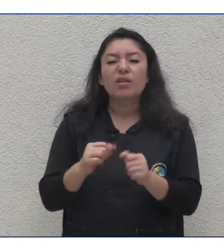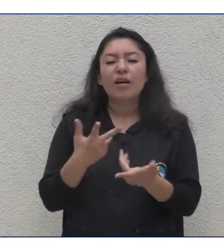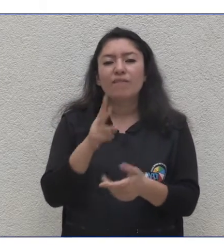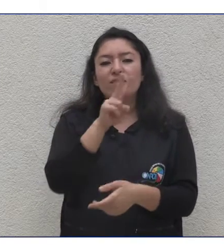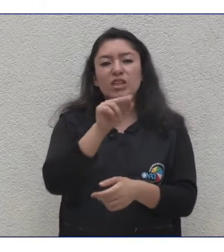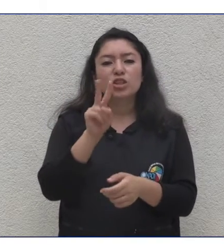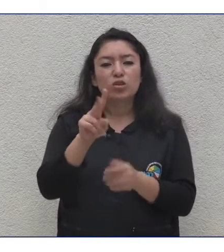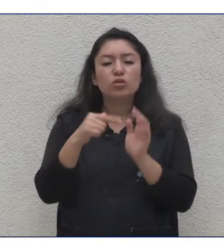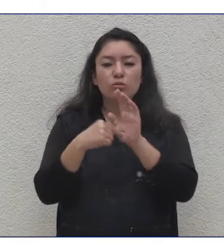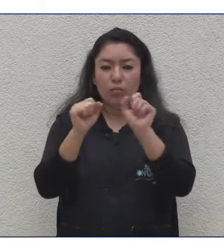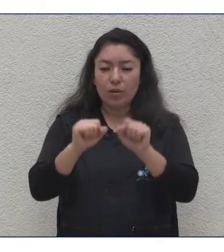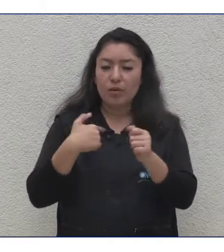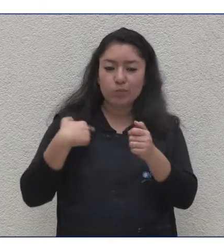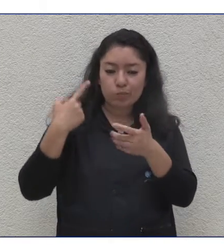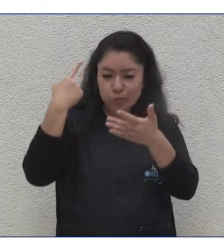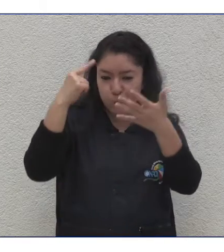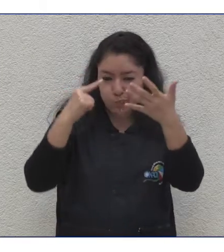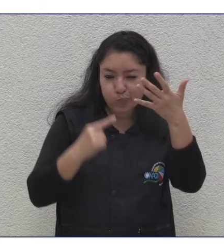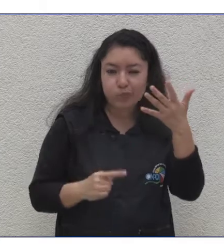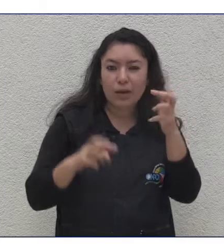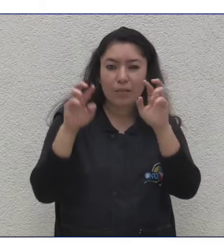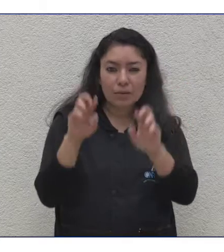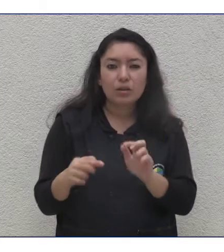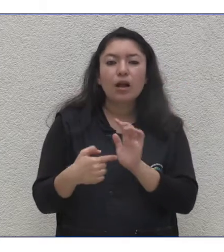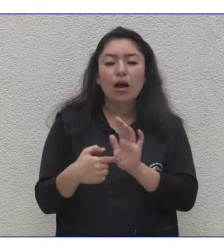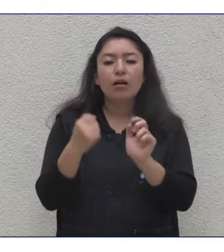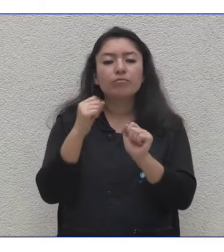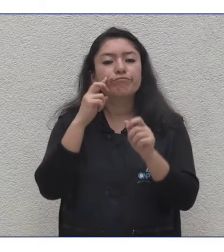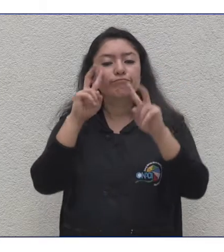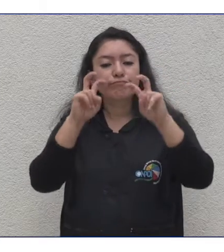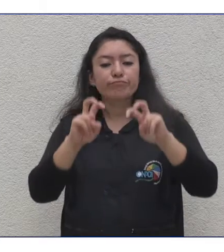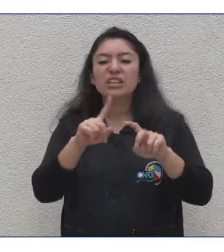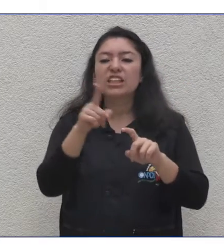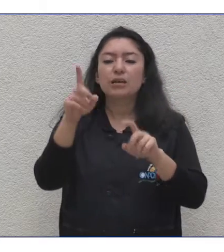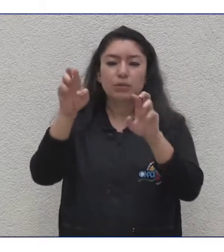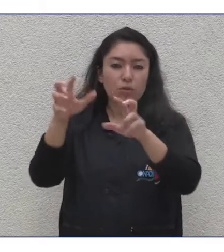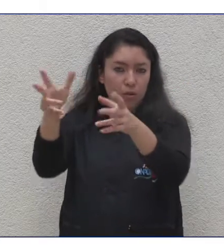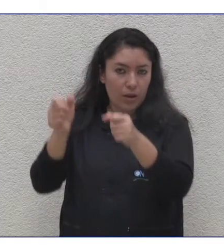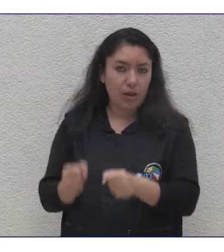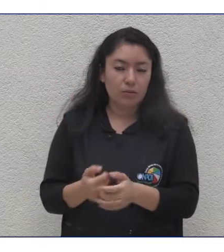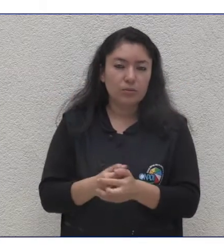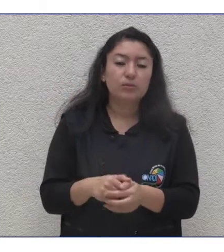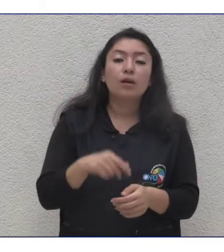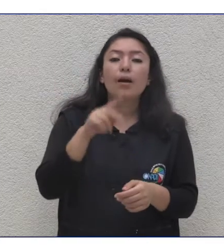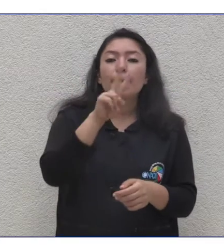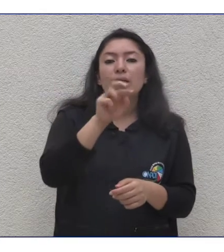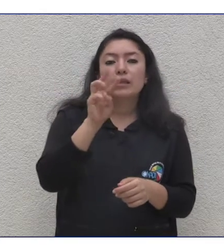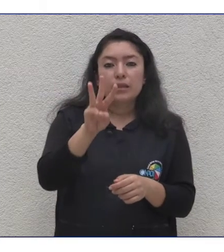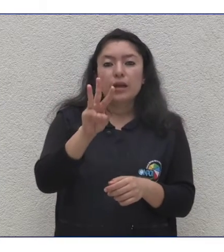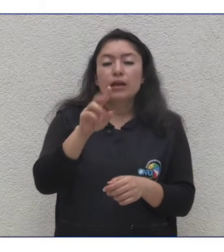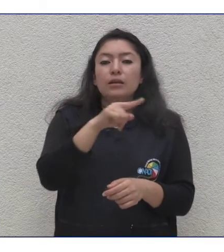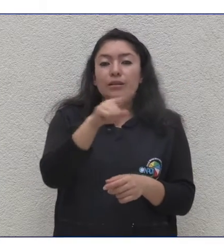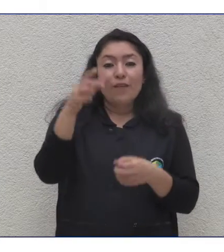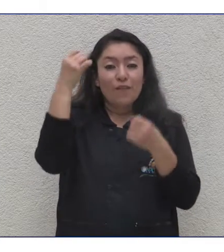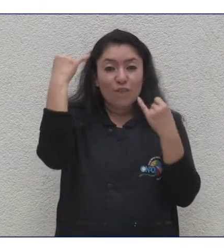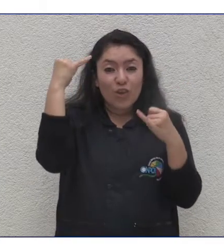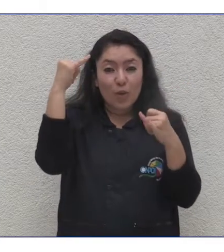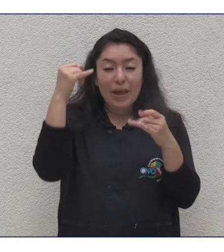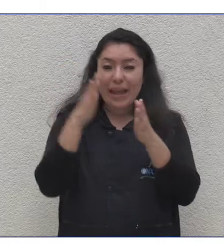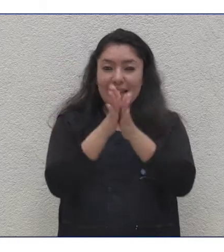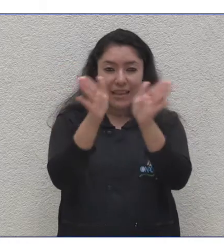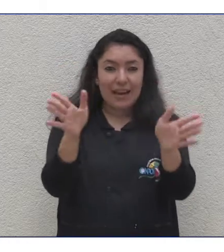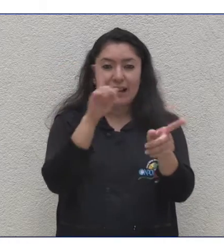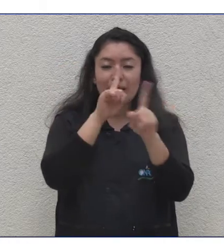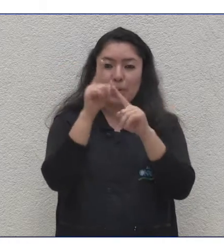listado de las compras directas realizadas por las dependencias de los sujetos obligados. 23. Los informes finales de